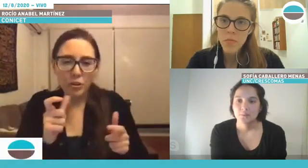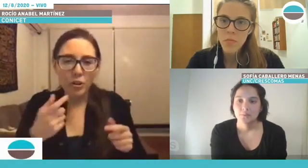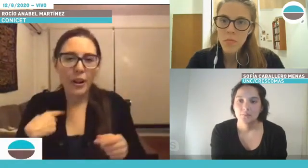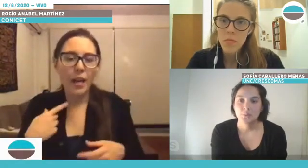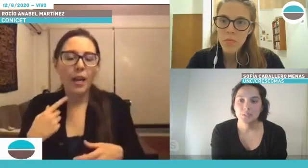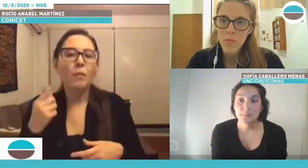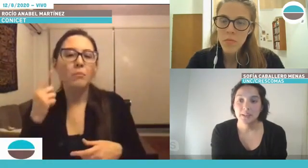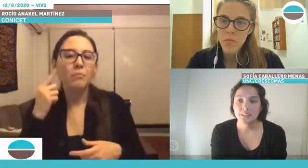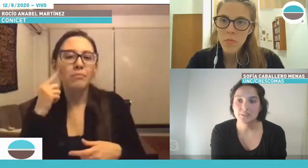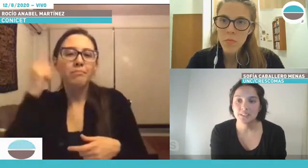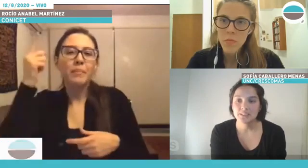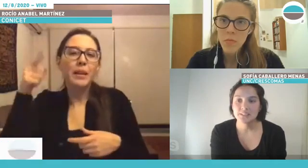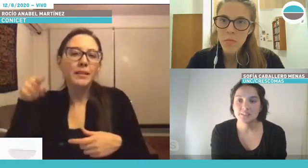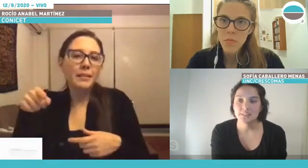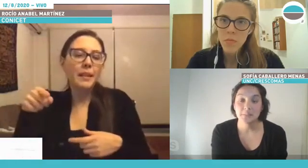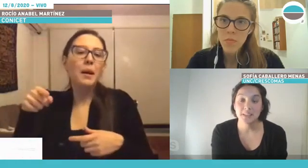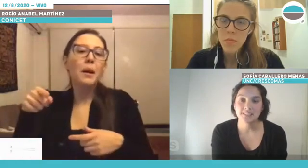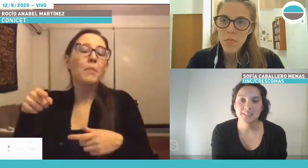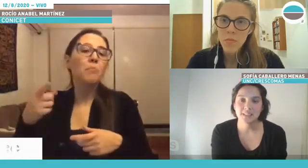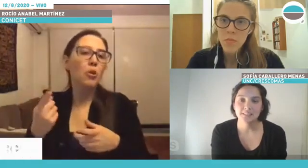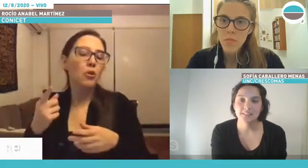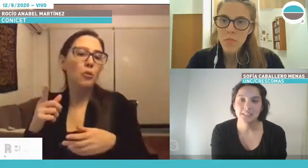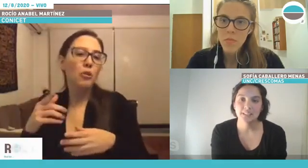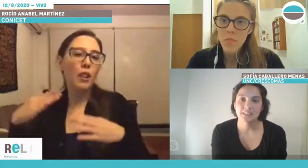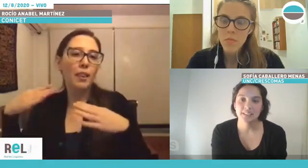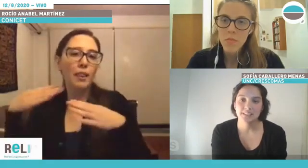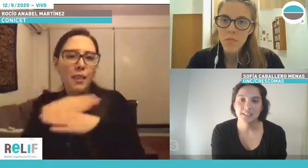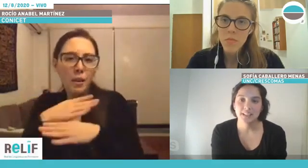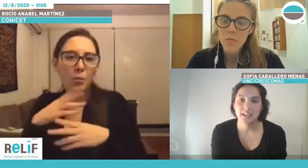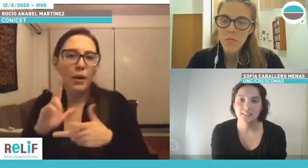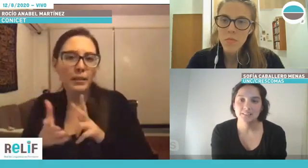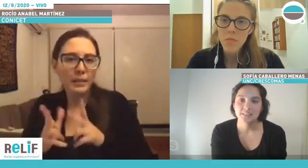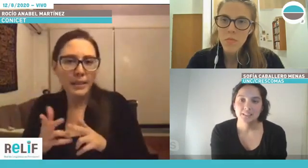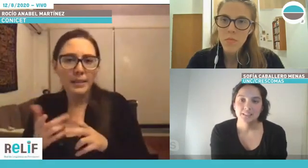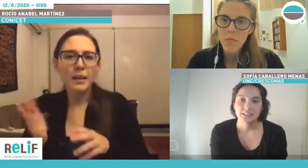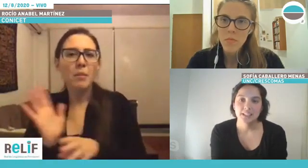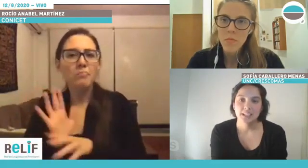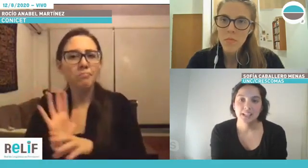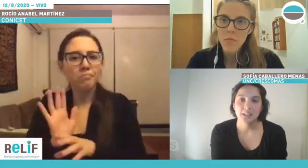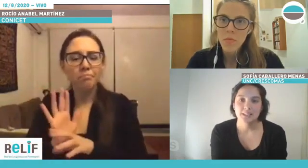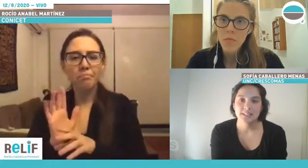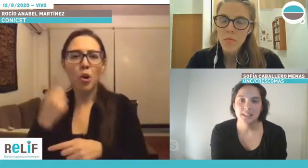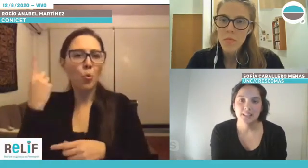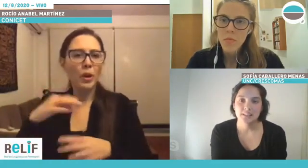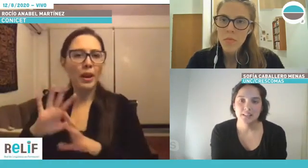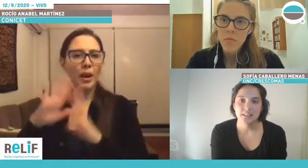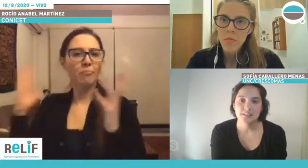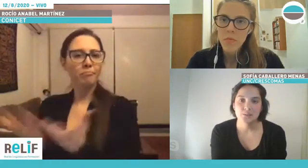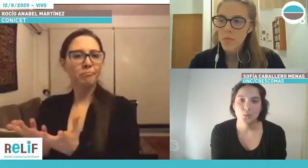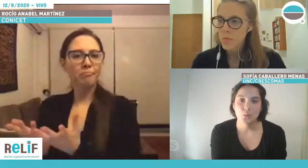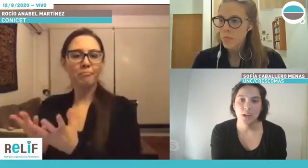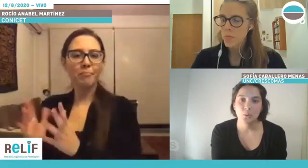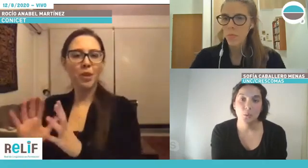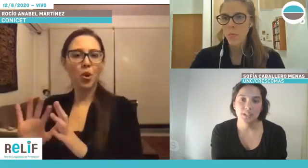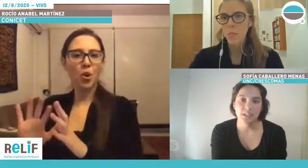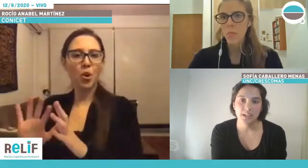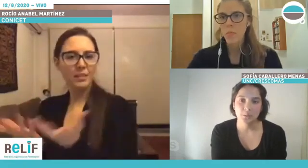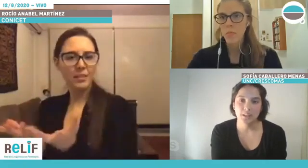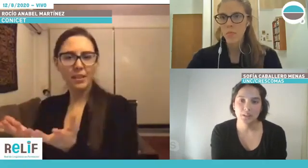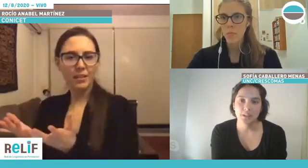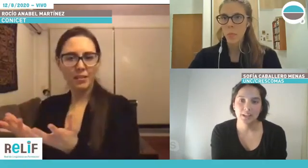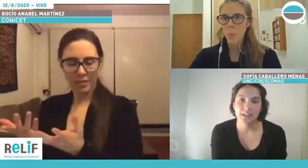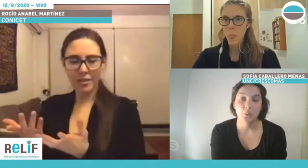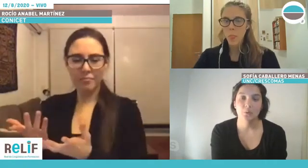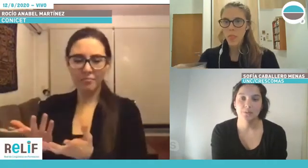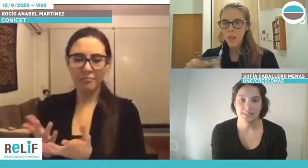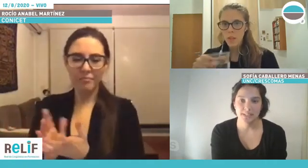¿viste la entrada hoy? Muchas personas piensan, tienen esta idea de que la lengua de señas es una única